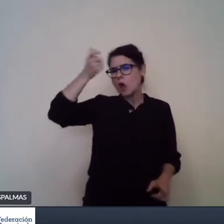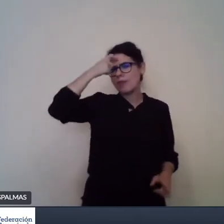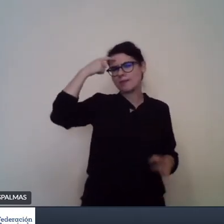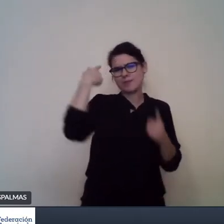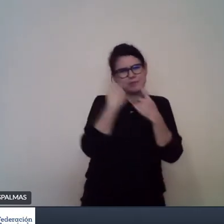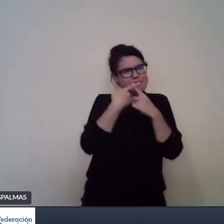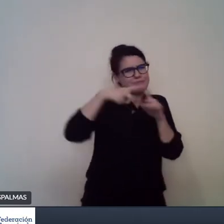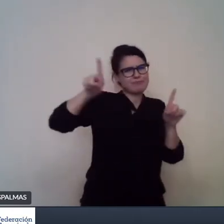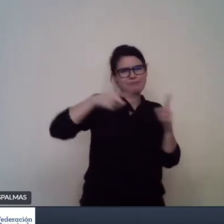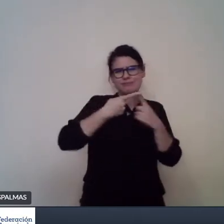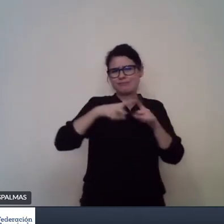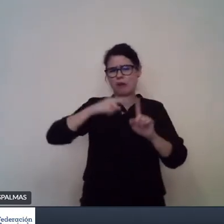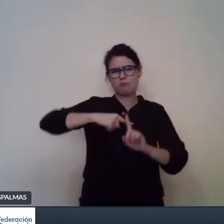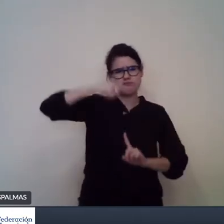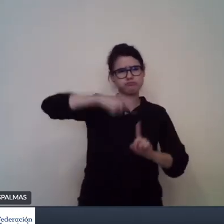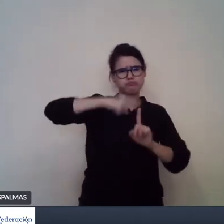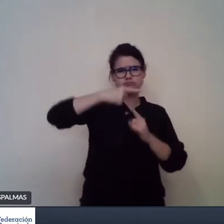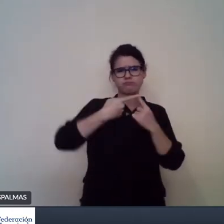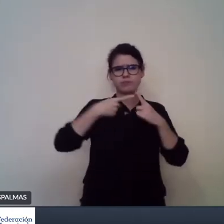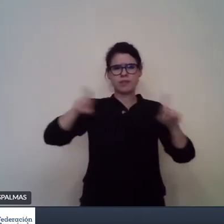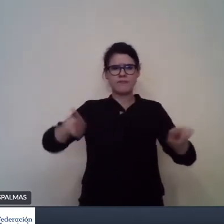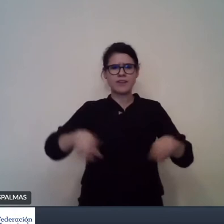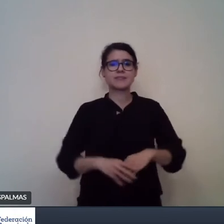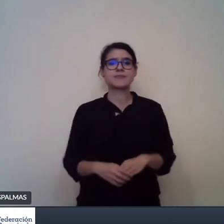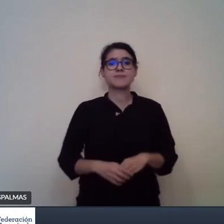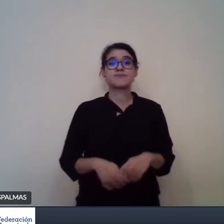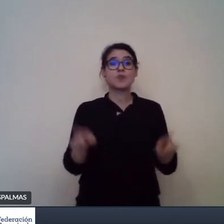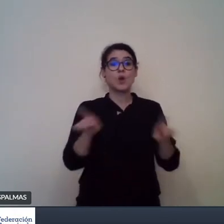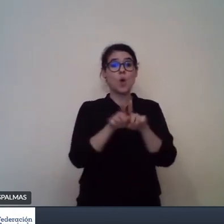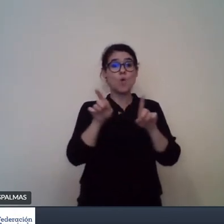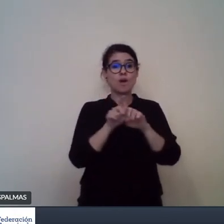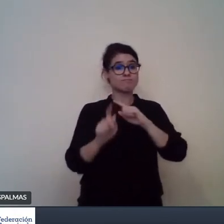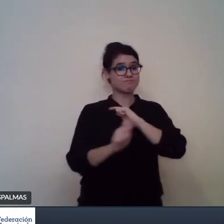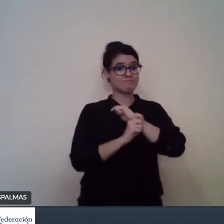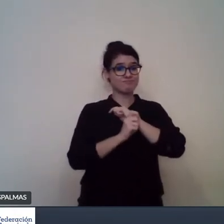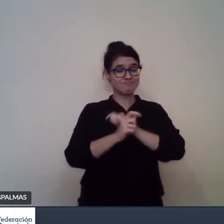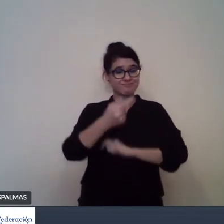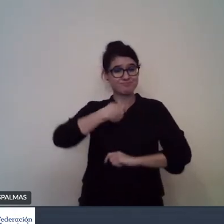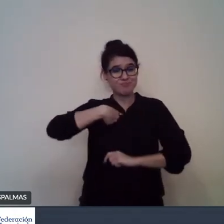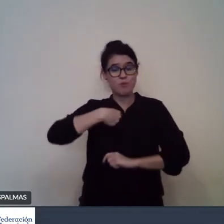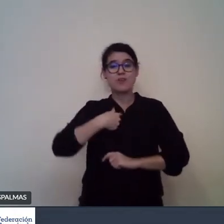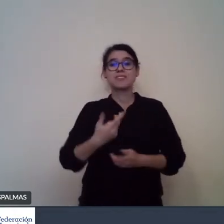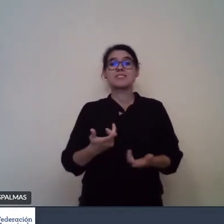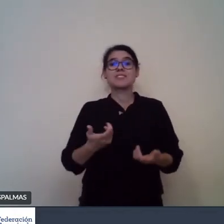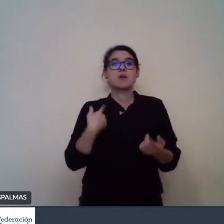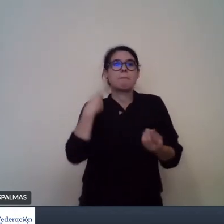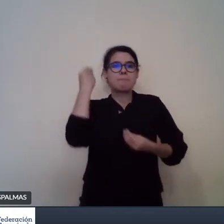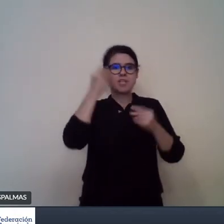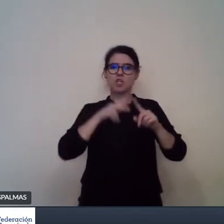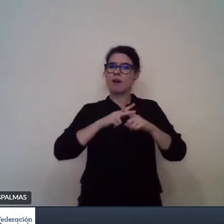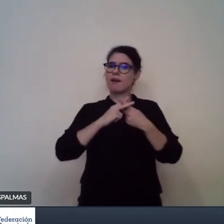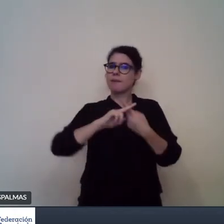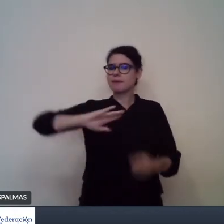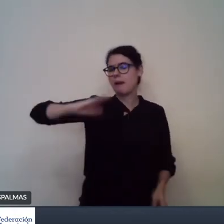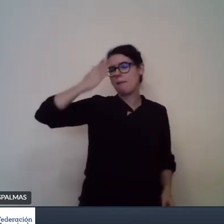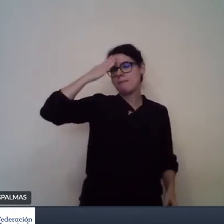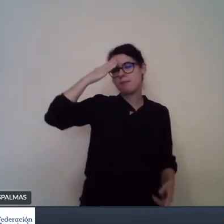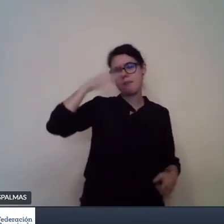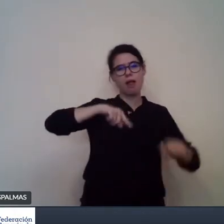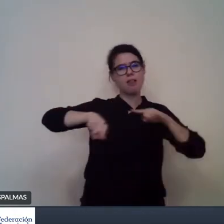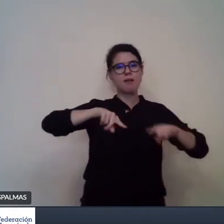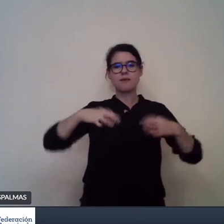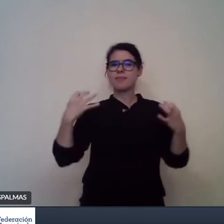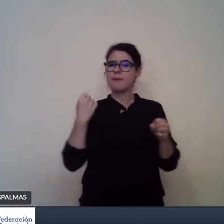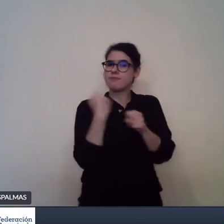¿no? Esa es una estrategia y yo creo que es una de las herramientas principales que los entrenadores deben de trabajar y